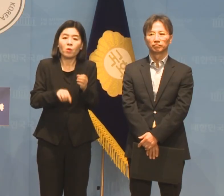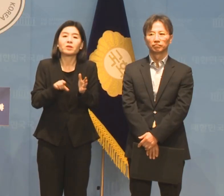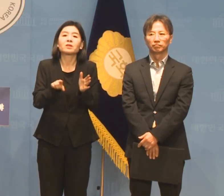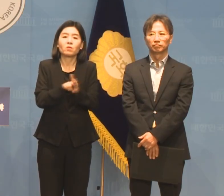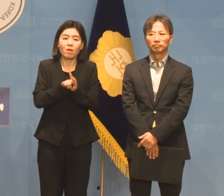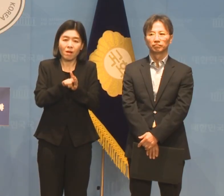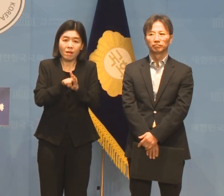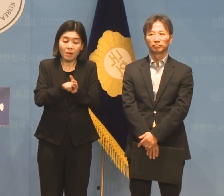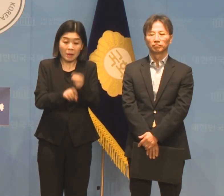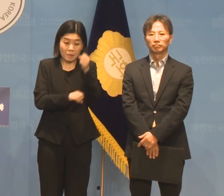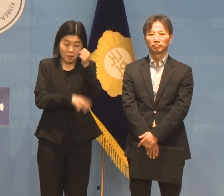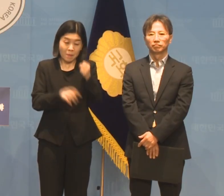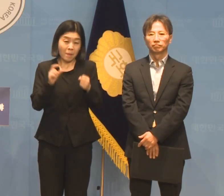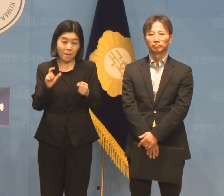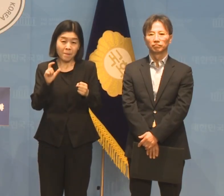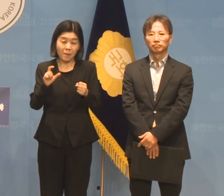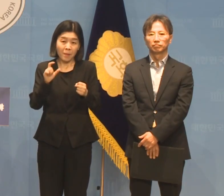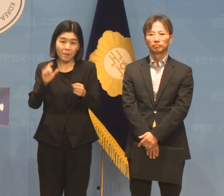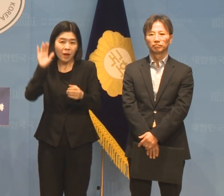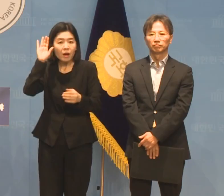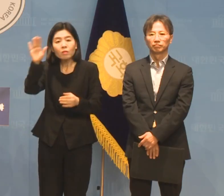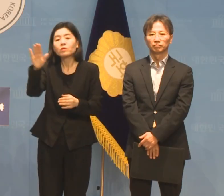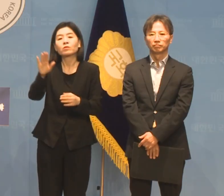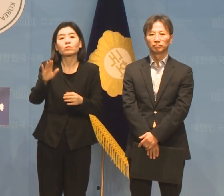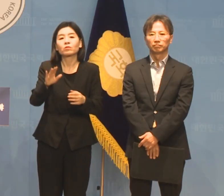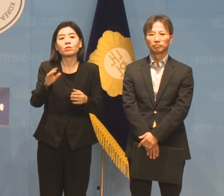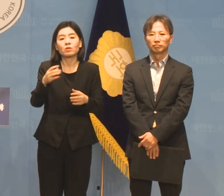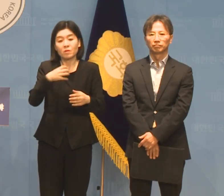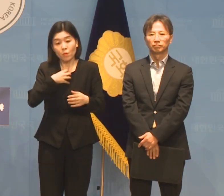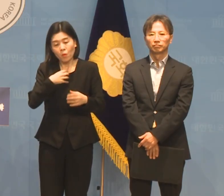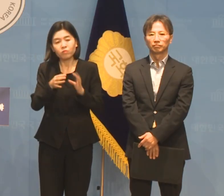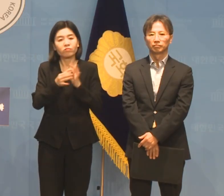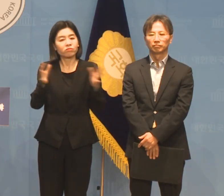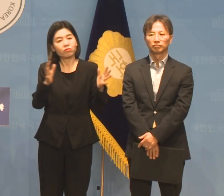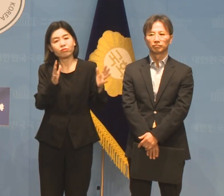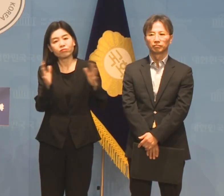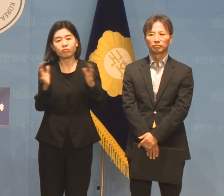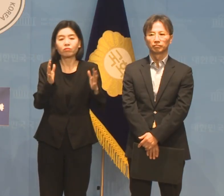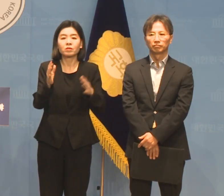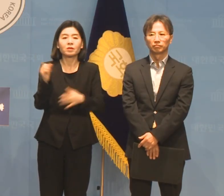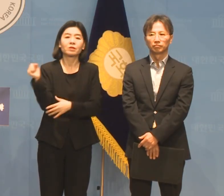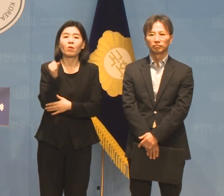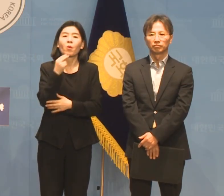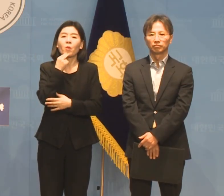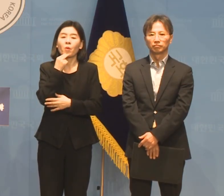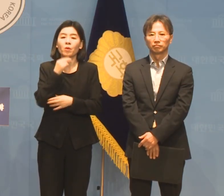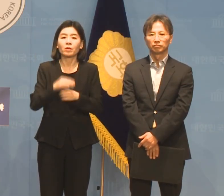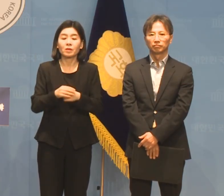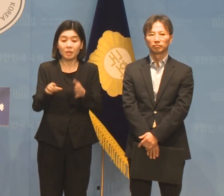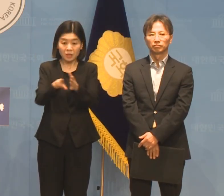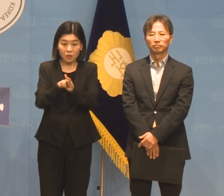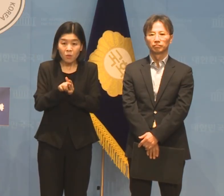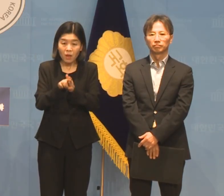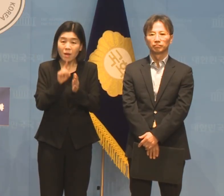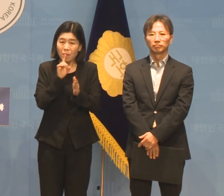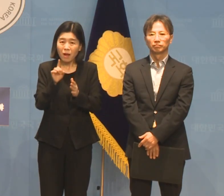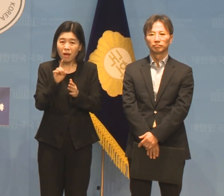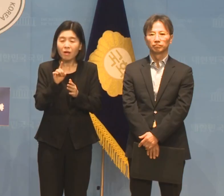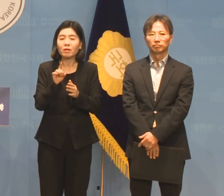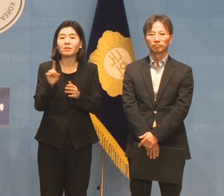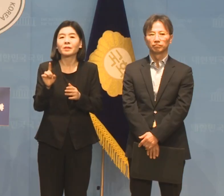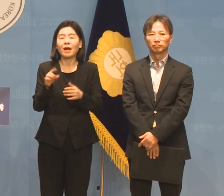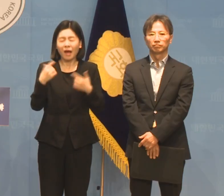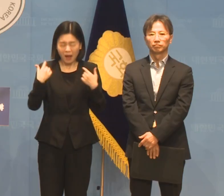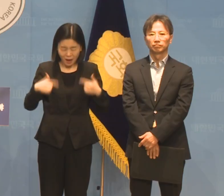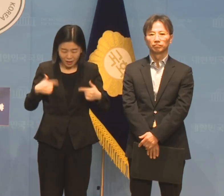튼튼할수록 우리는 폭풍 속에서도 쓰러지지 않습니다. 신뢰는 거창한 말이 필요하지 않습니다. 매일 같은